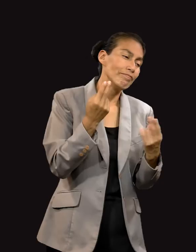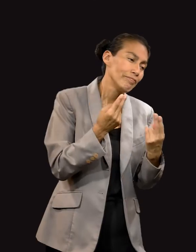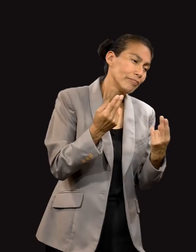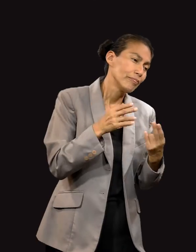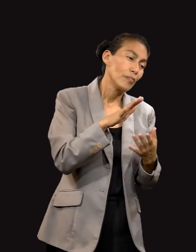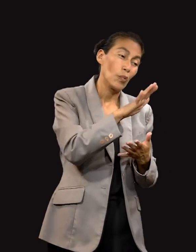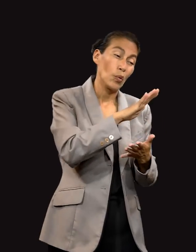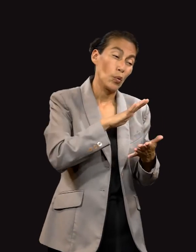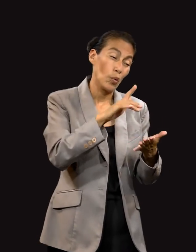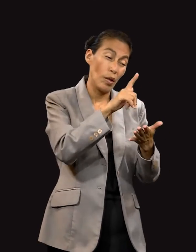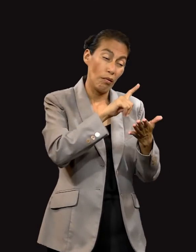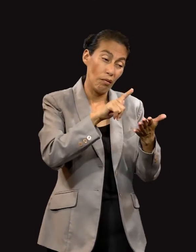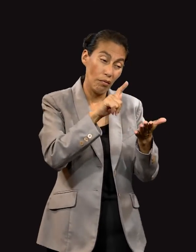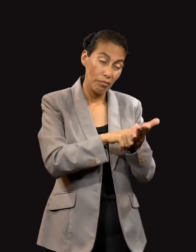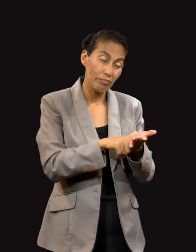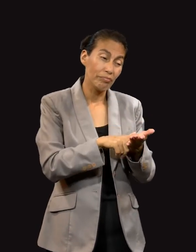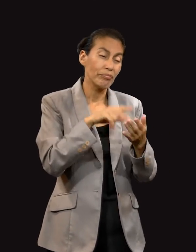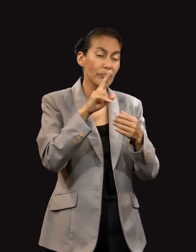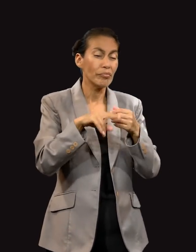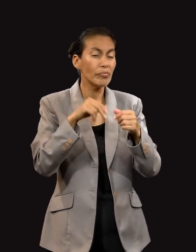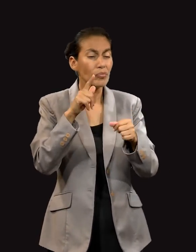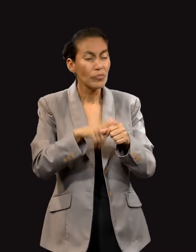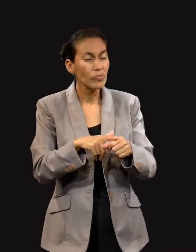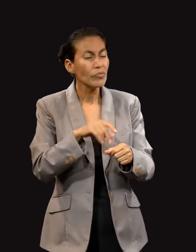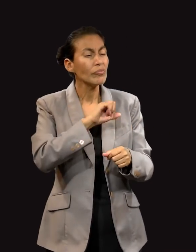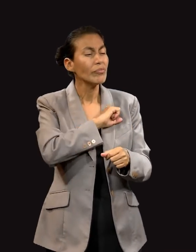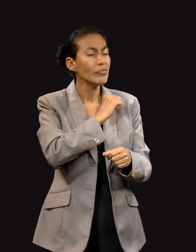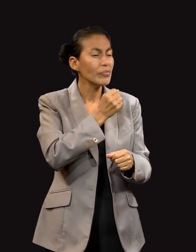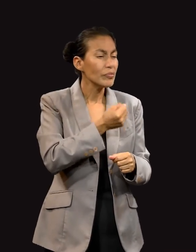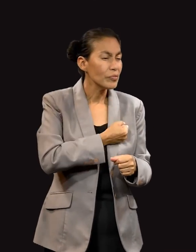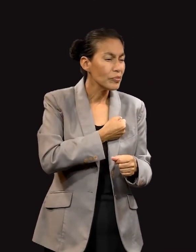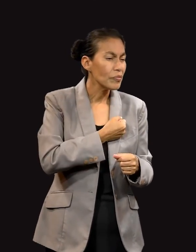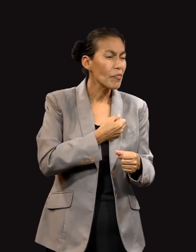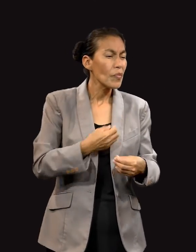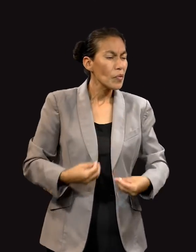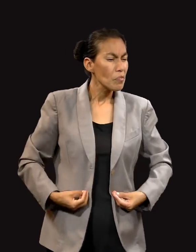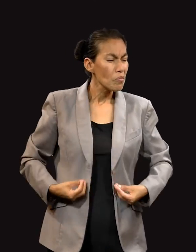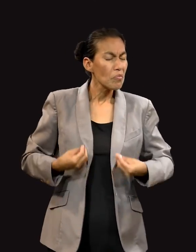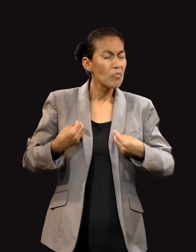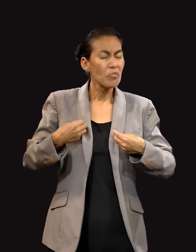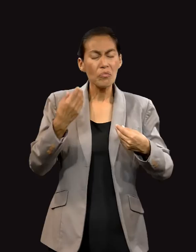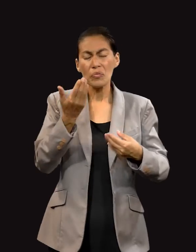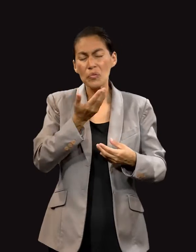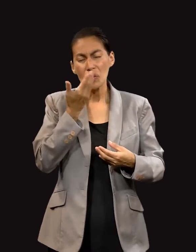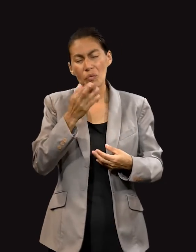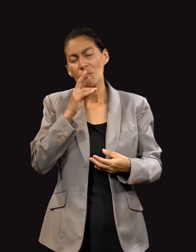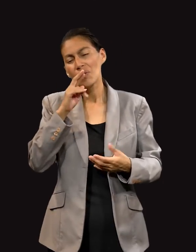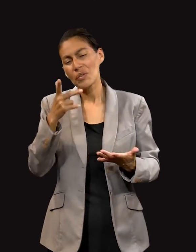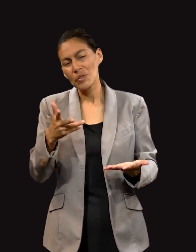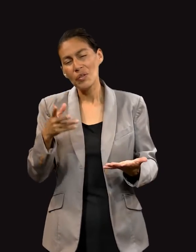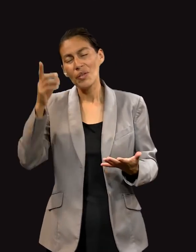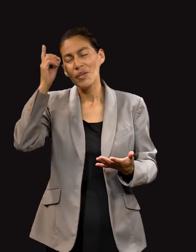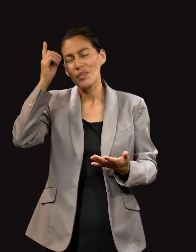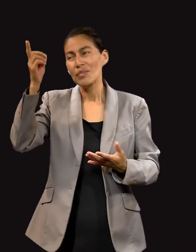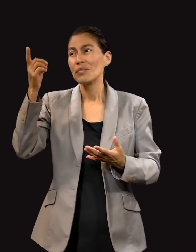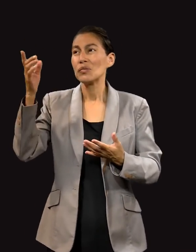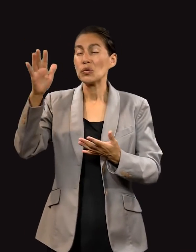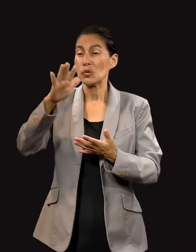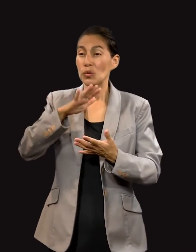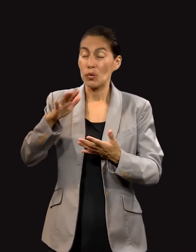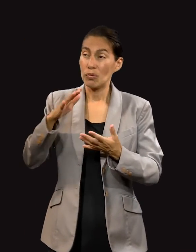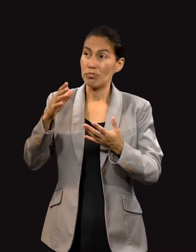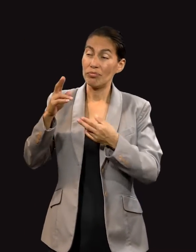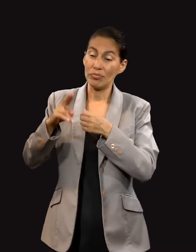naturaleza, de la salud. Hacer lo posible por un mejor estilo de vida. Y Dios obrará el milagro por